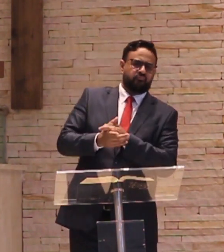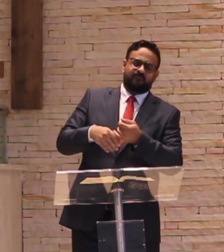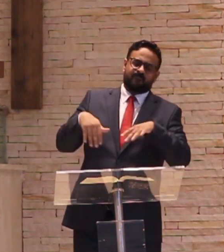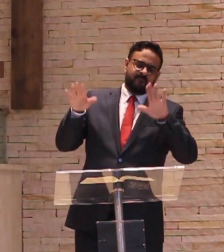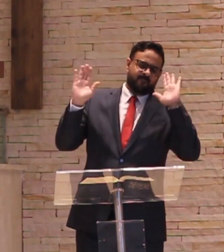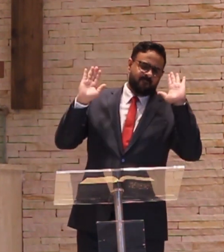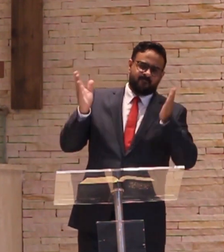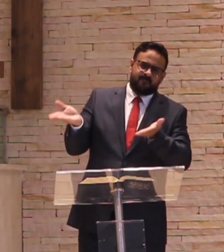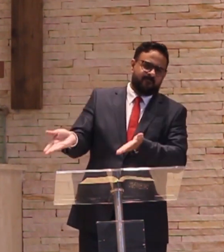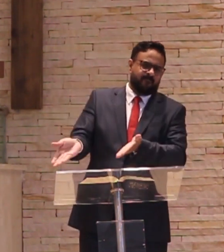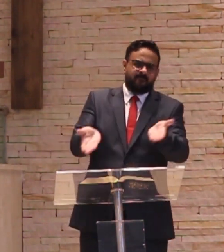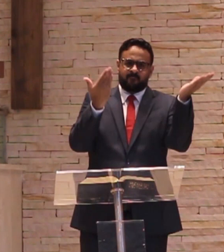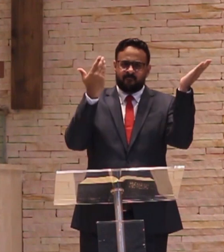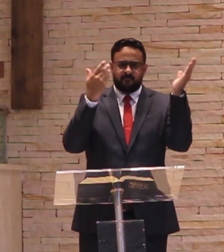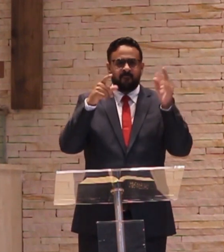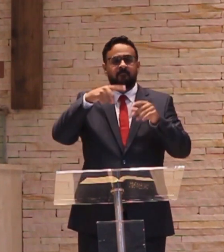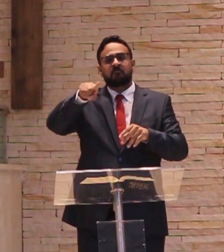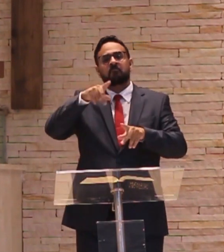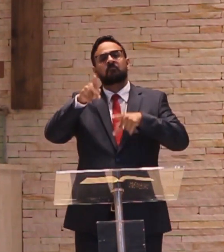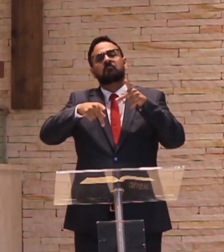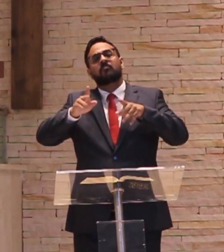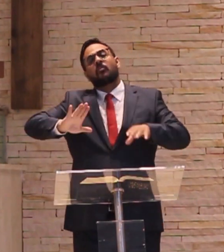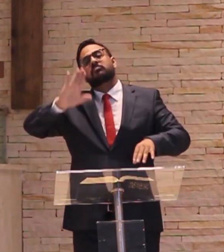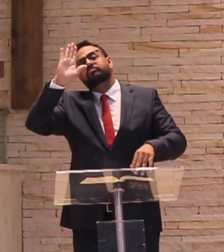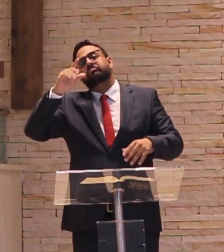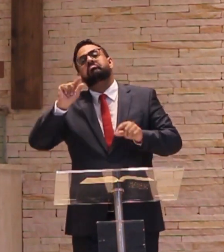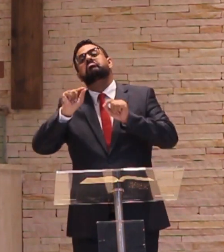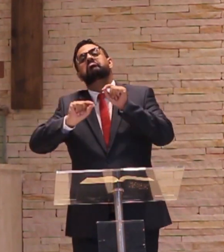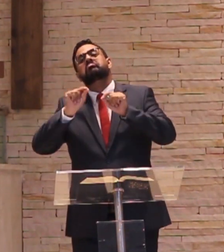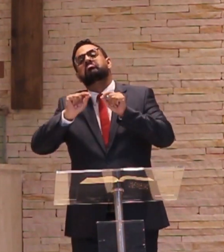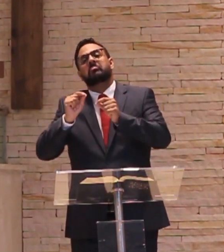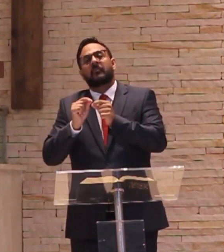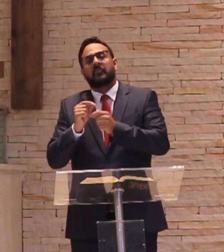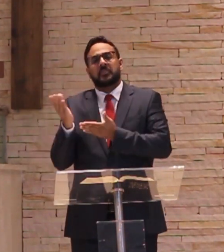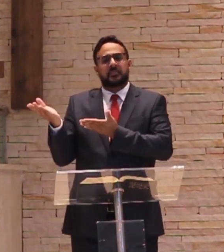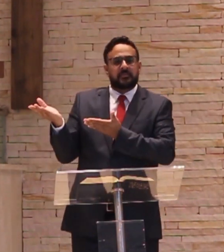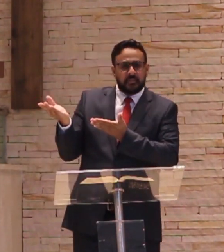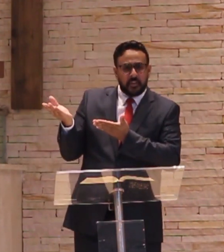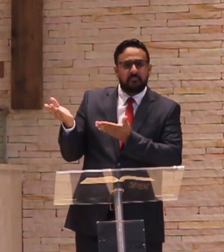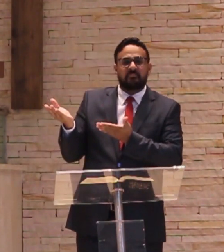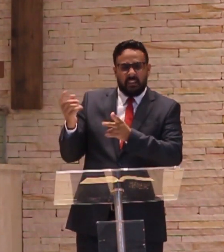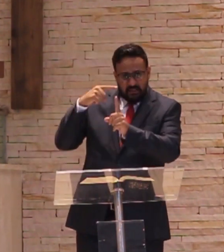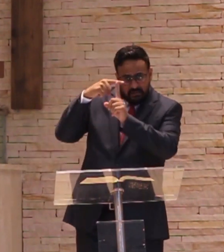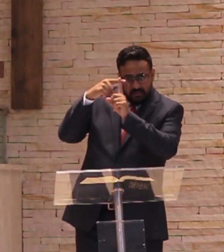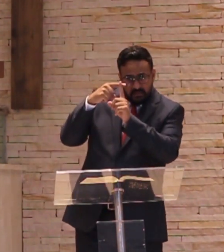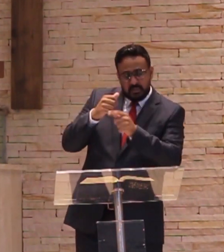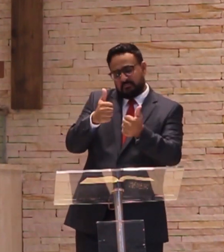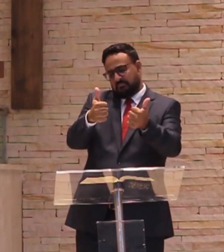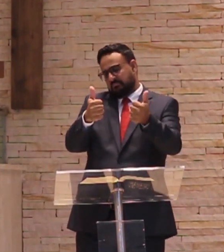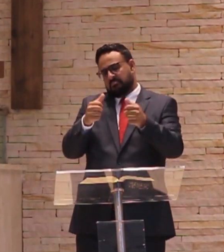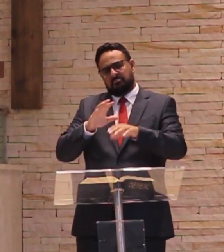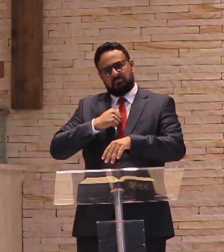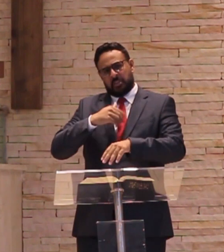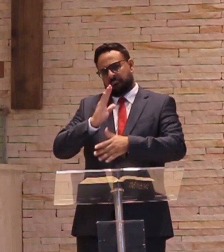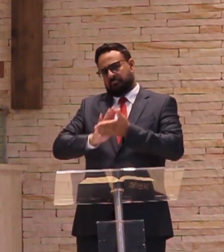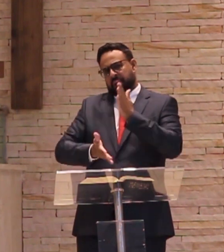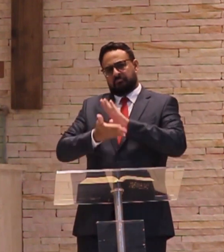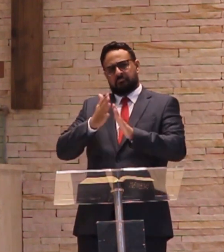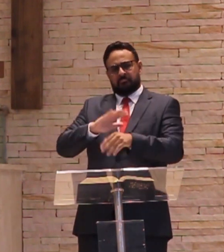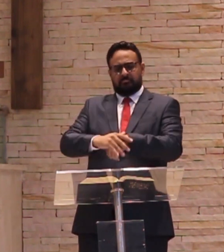por Pilatos, que por sua vez lavou as suas mãos e não quis mais interferir. Escolheu deixar o povo decidir,